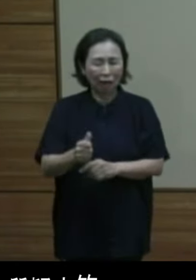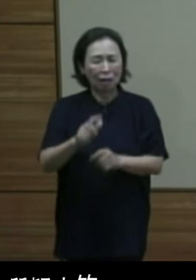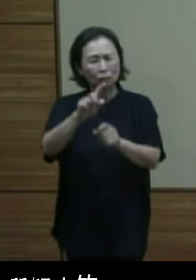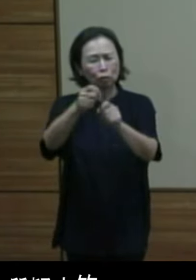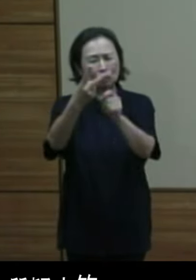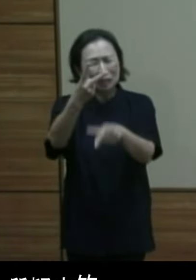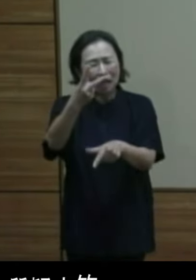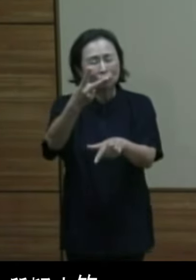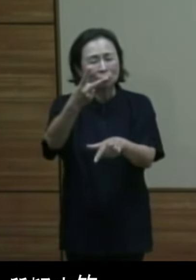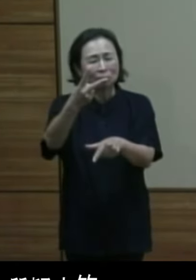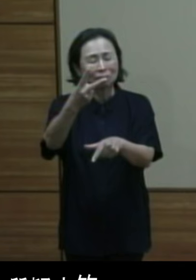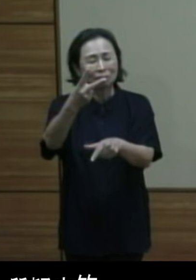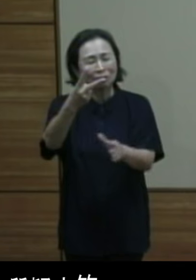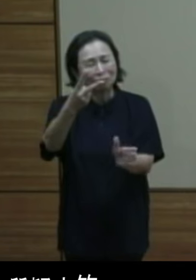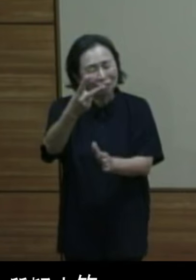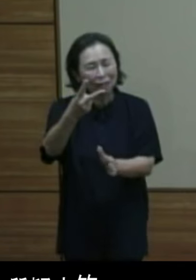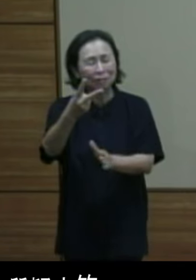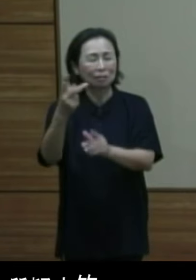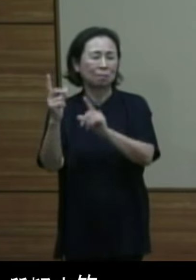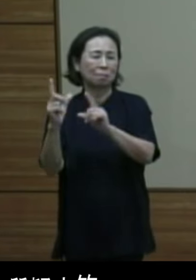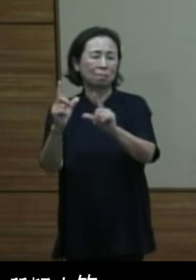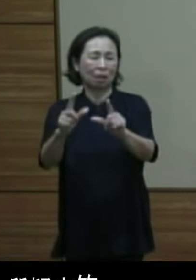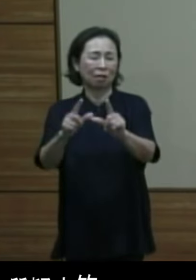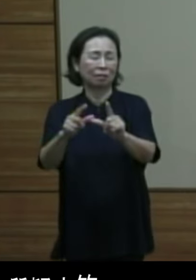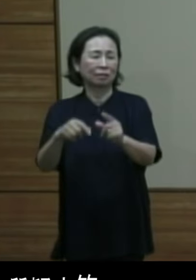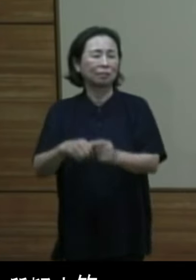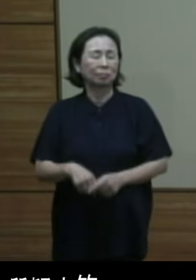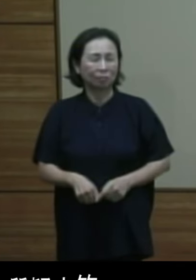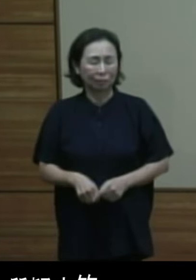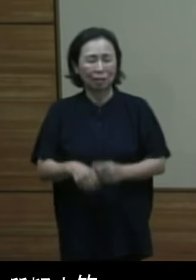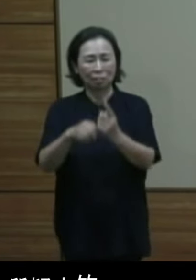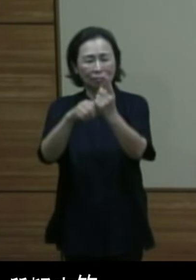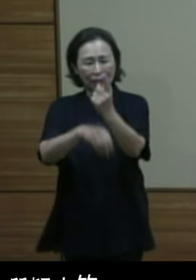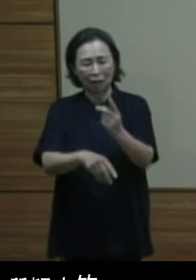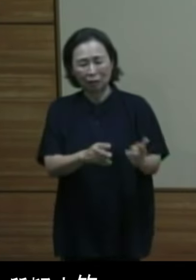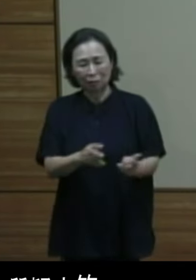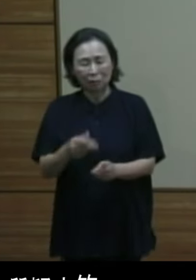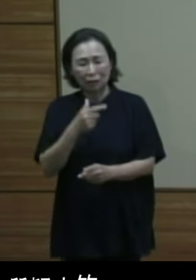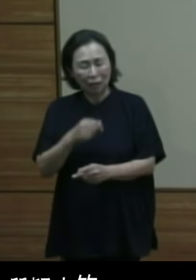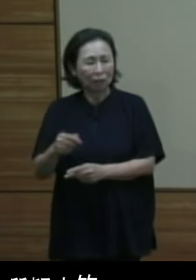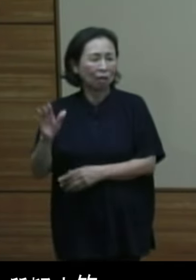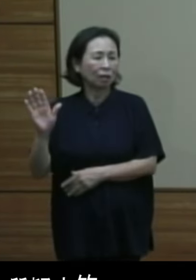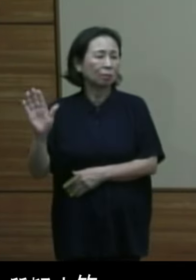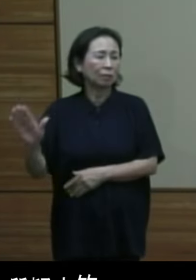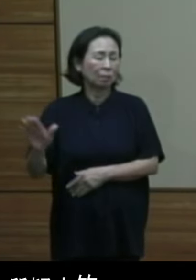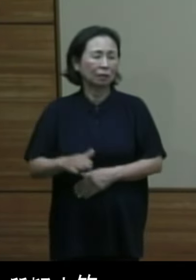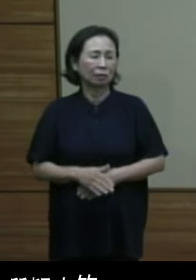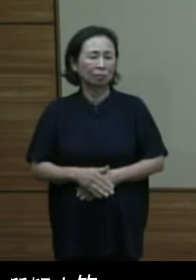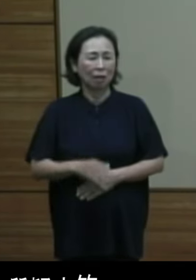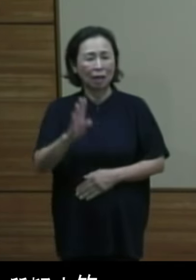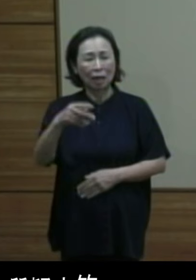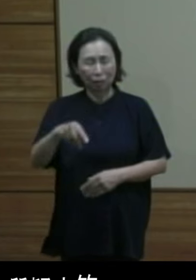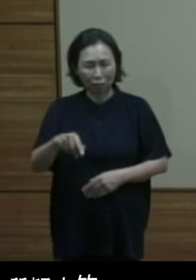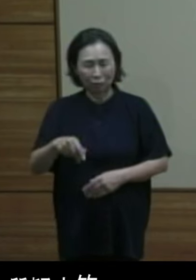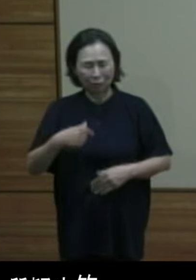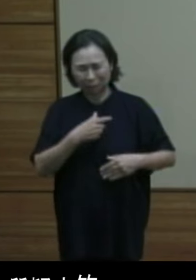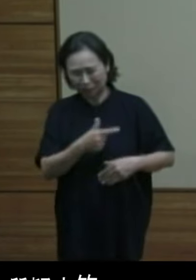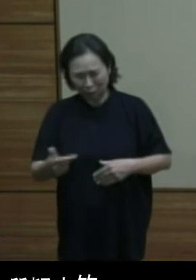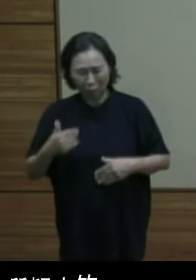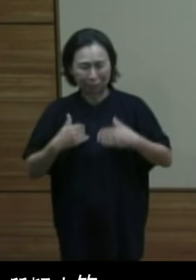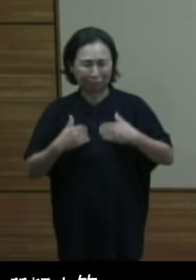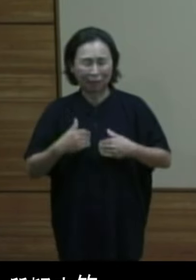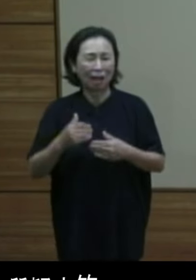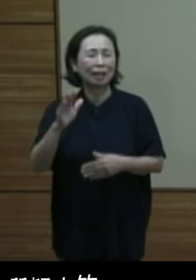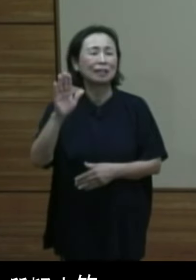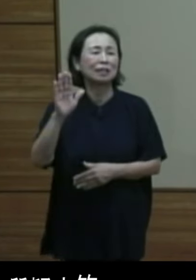詰められるということですが、12月には打ち上げの準備をしたいという発表がありました。県としては大歓迎をしております。し